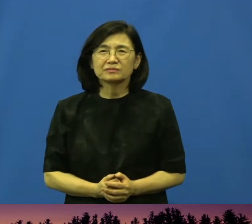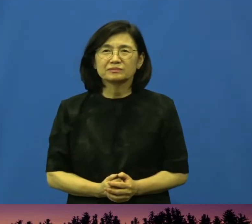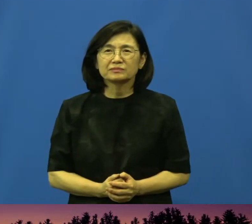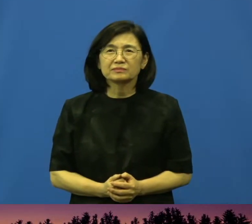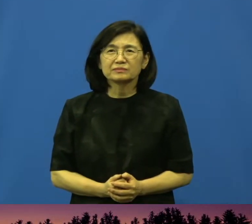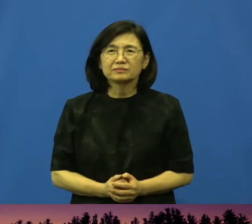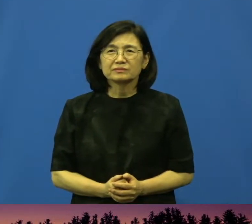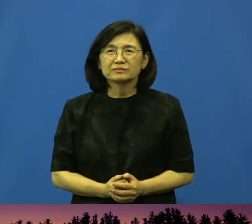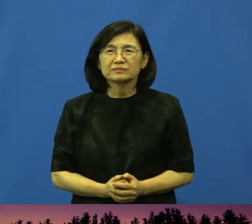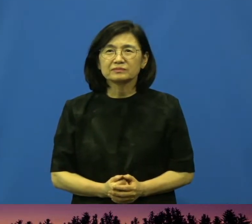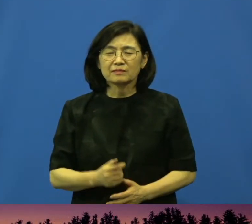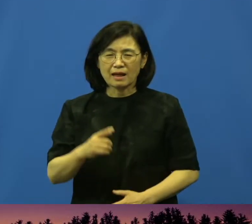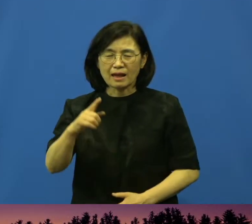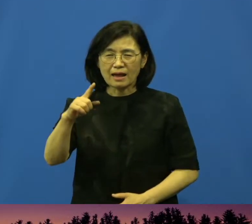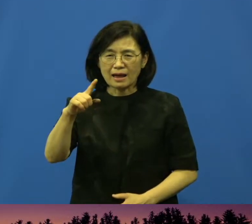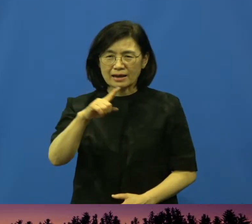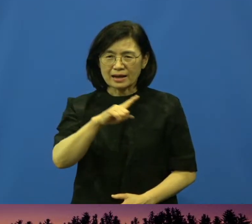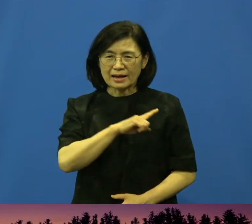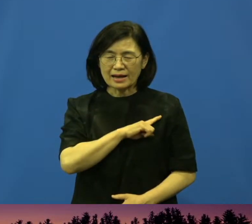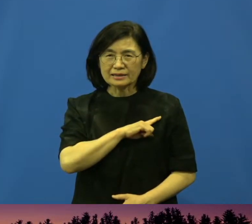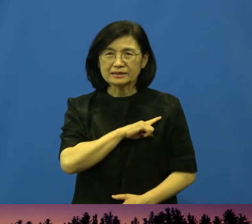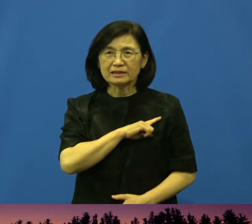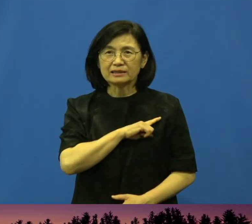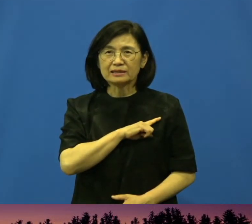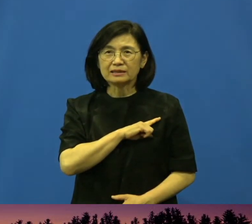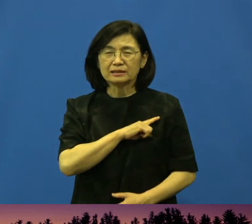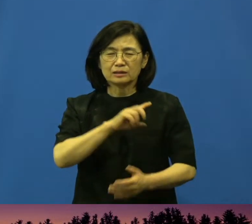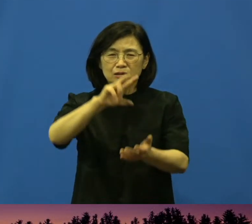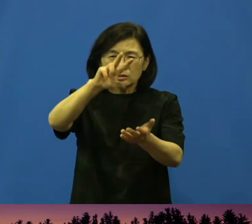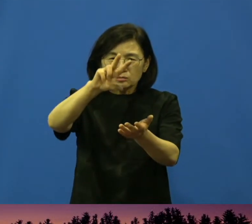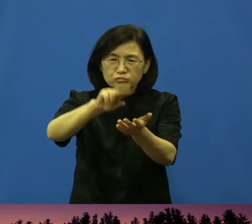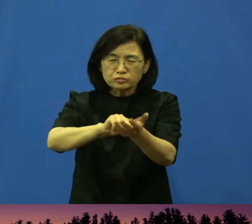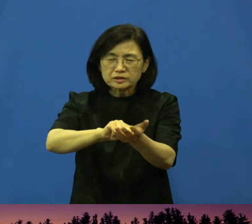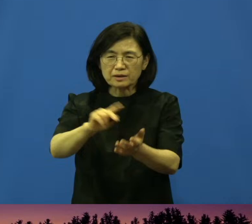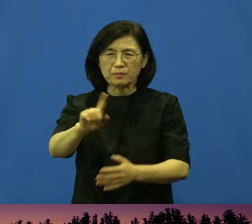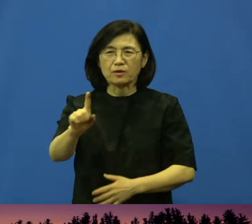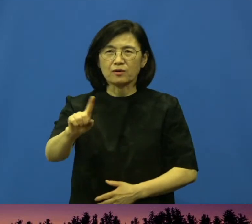가장 치명적인 약점이 되느냐면 자기가 가진 힘 때문에